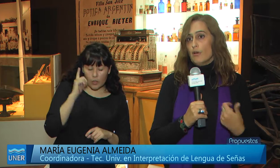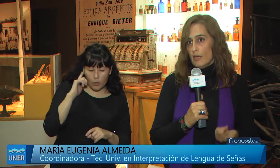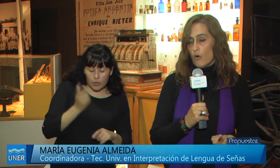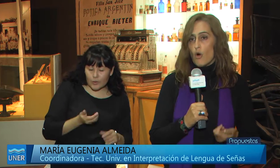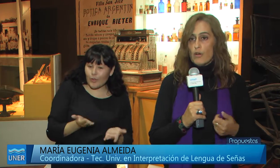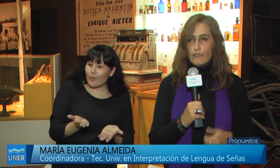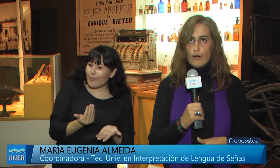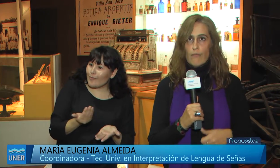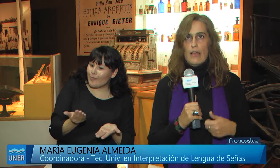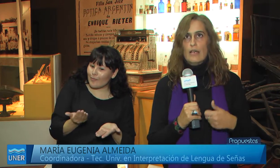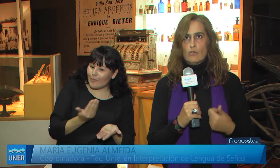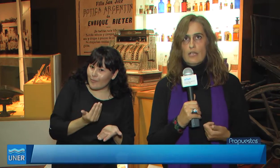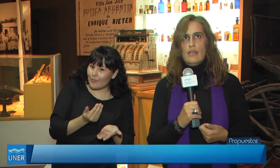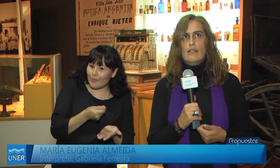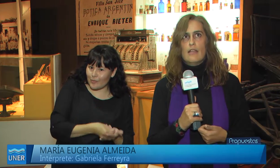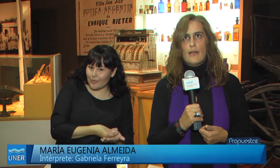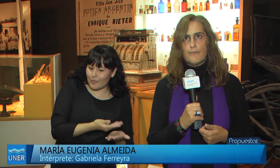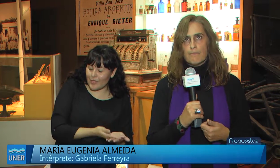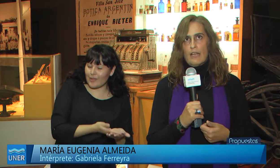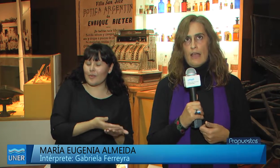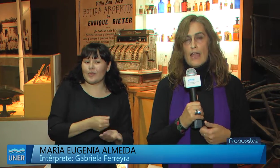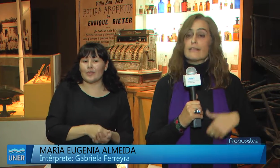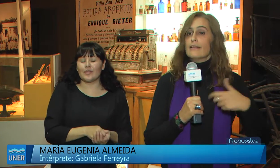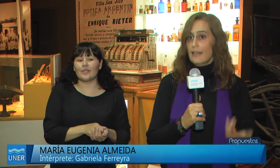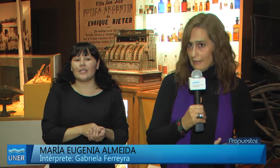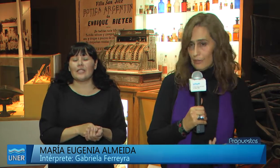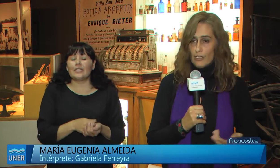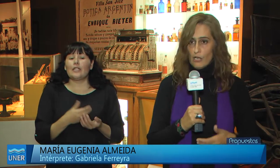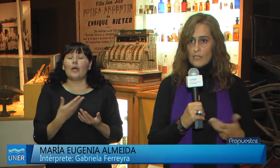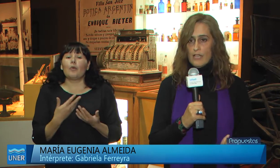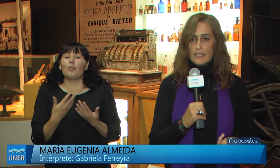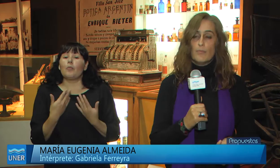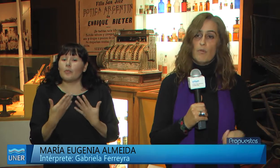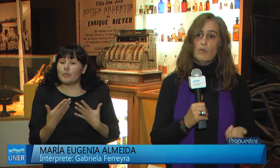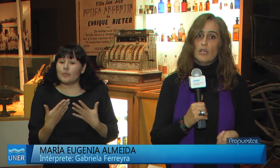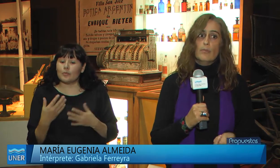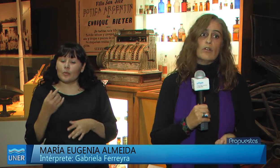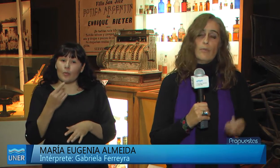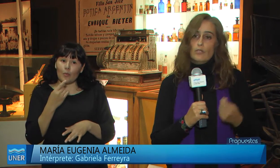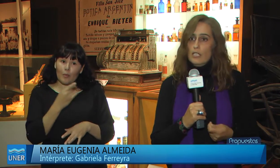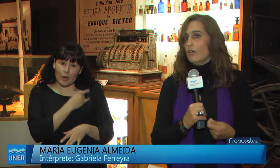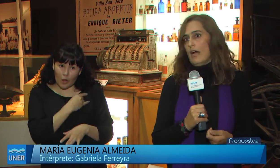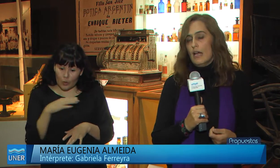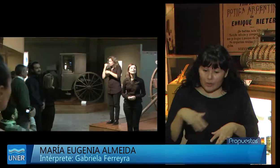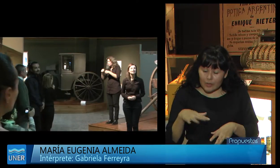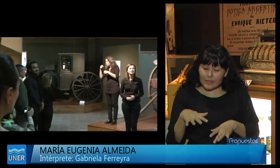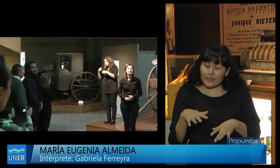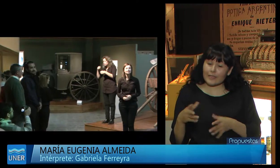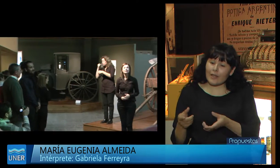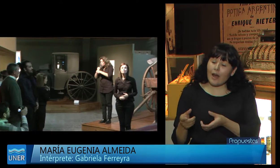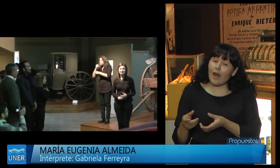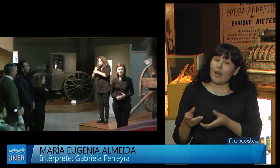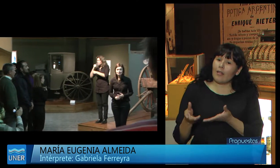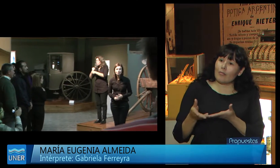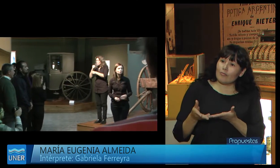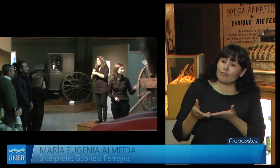las devolvemos como una forma, si ustedes quieren, de extender lo que la universidad hace, pero al mismo tiempo respondiendo a lo que las